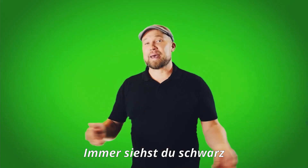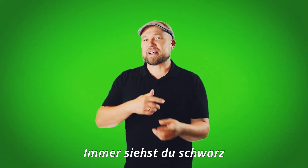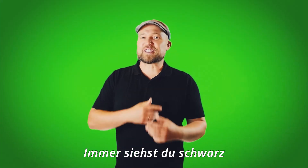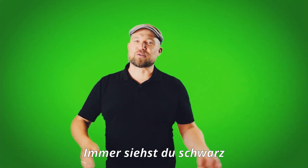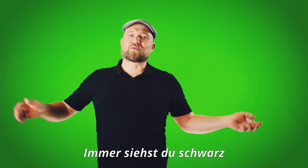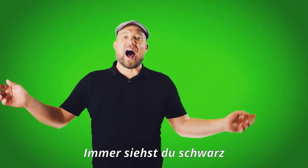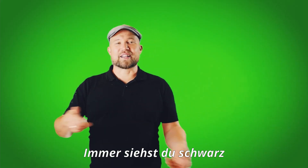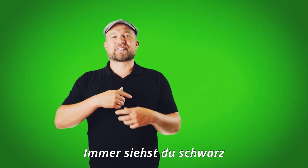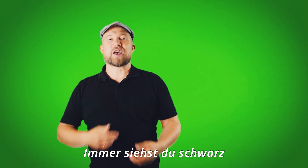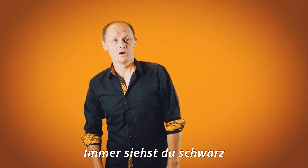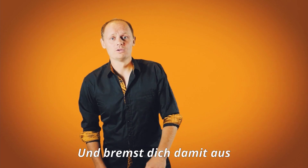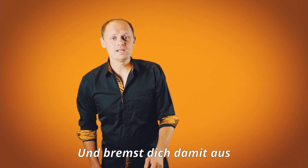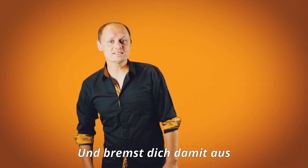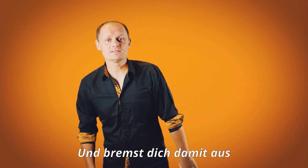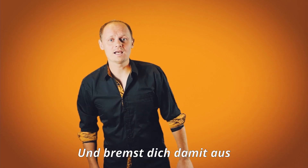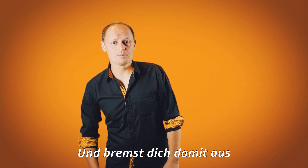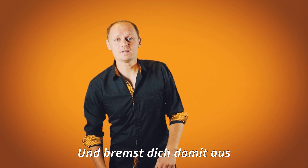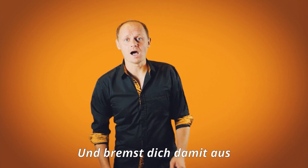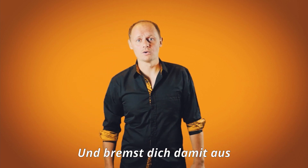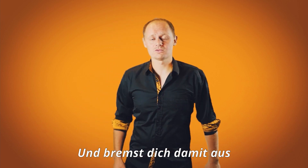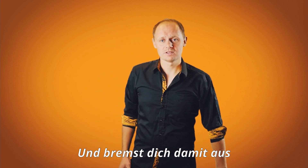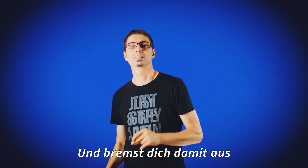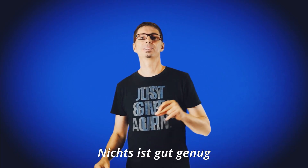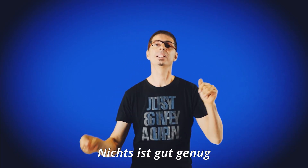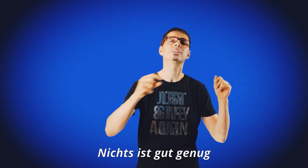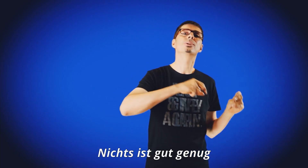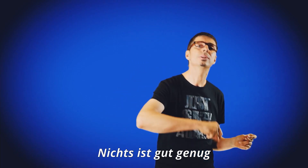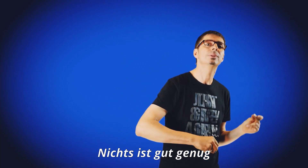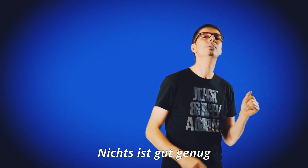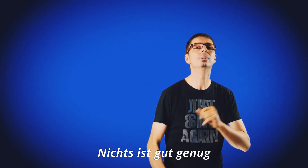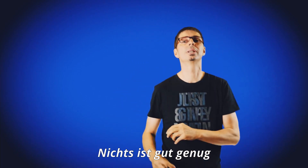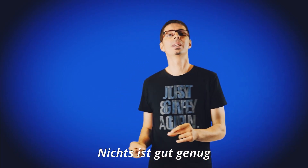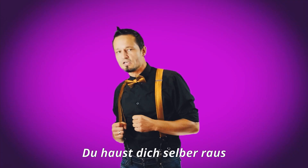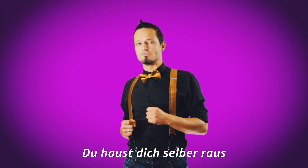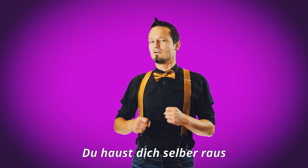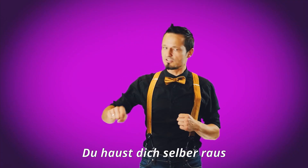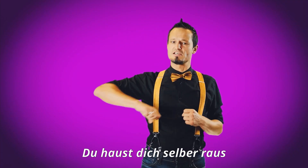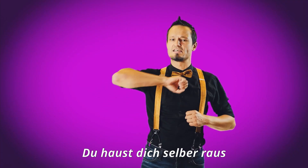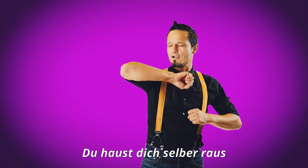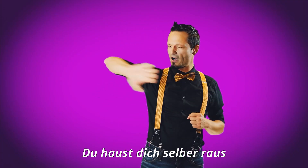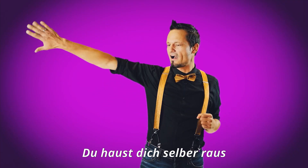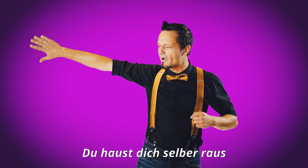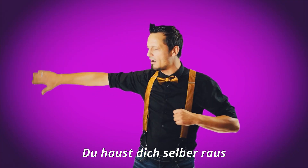Immer siehst du schwarz und bremst dich damit aus. Nichts ist gut genug, du haust dich selber raus.